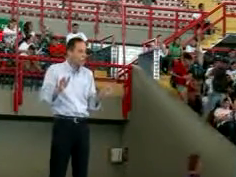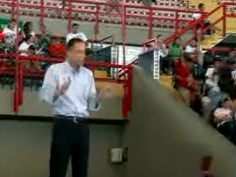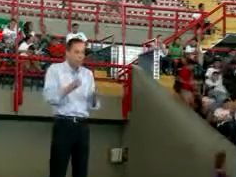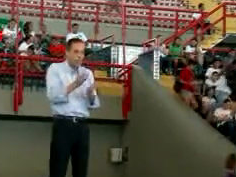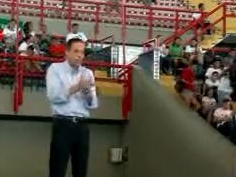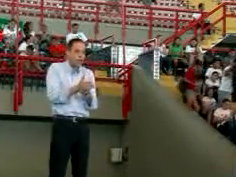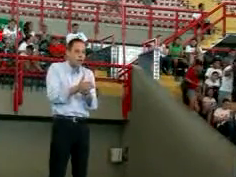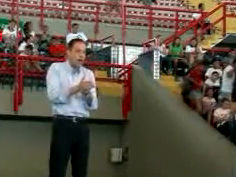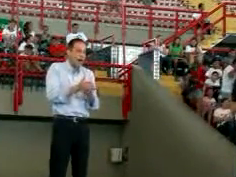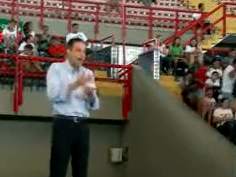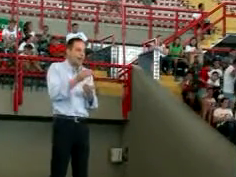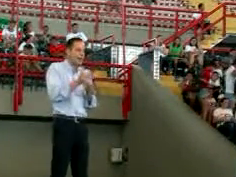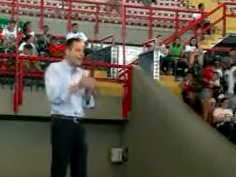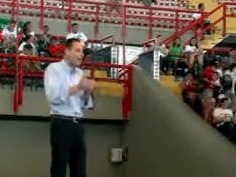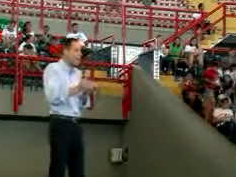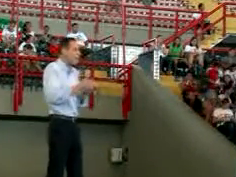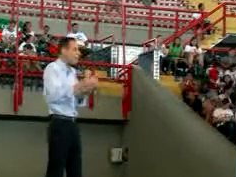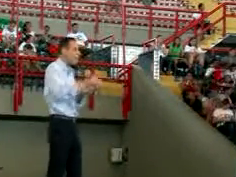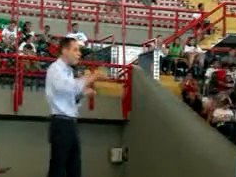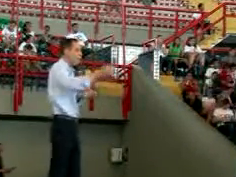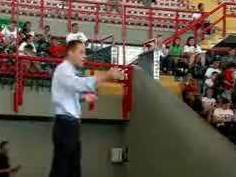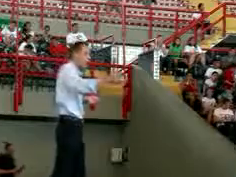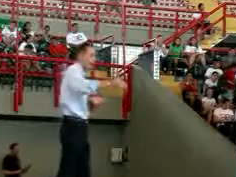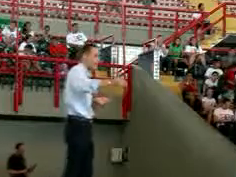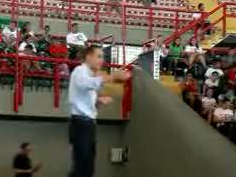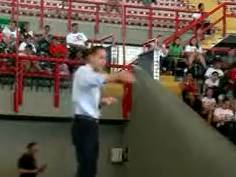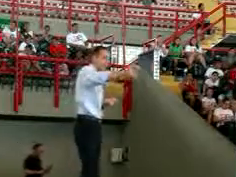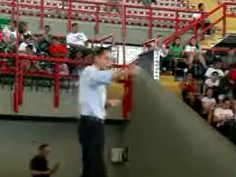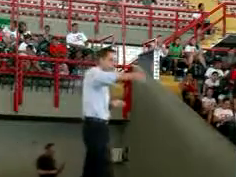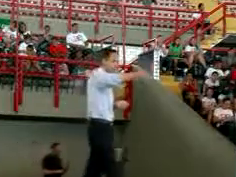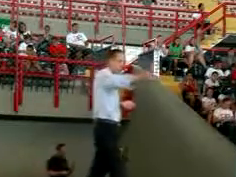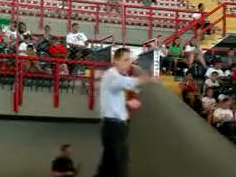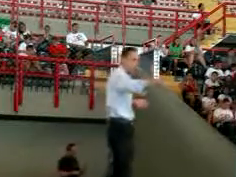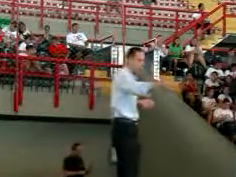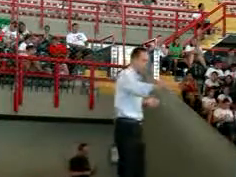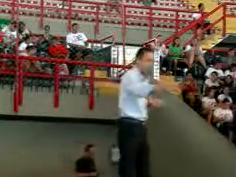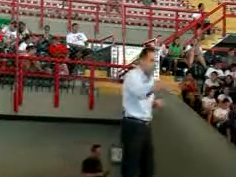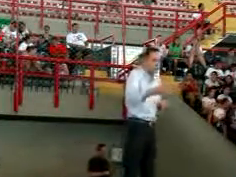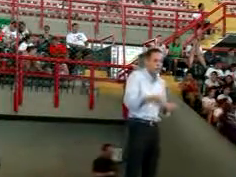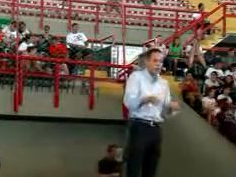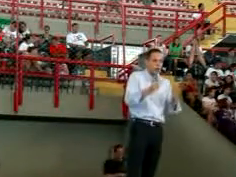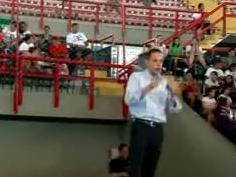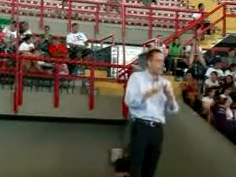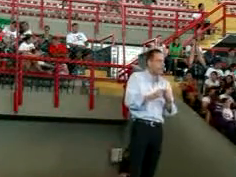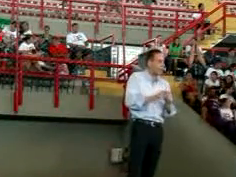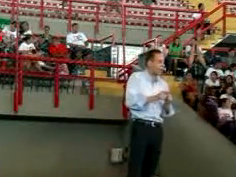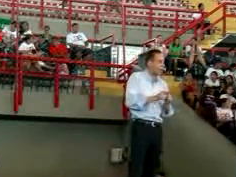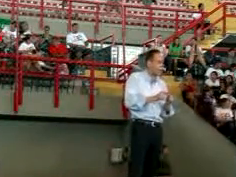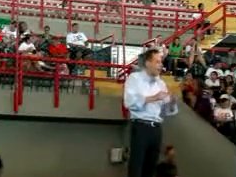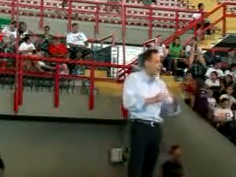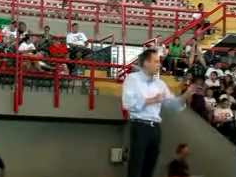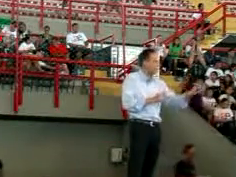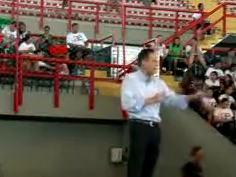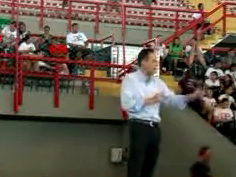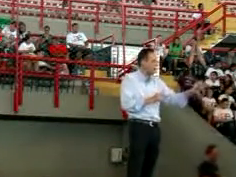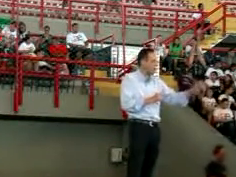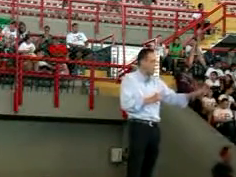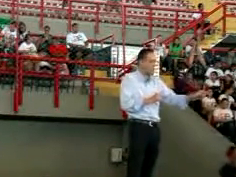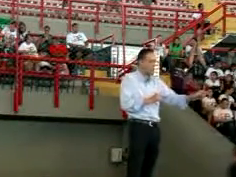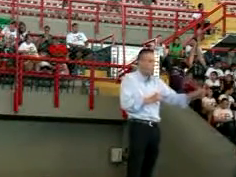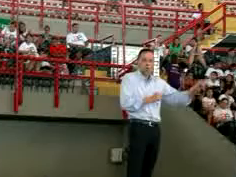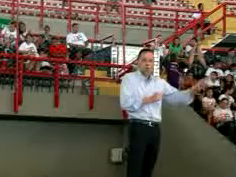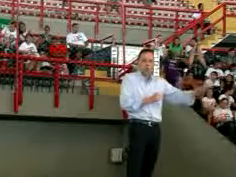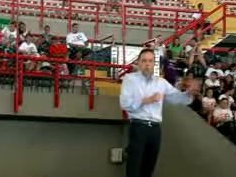não. Dessa forma, a Inglaterra vai promover a independência da Cisplatina, que tornar-se agora um país